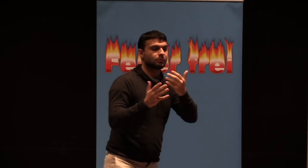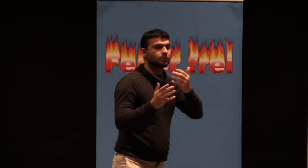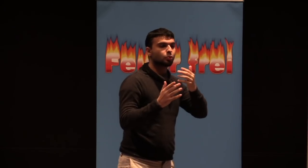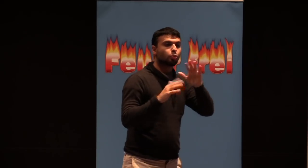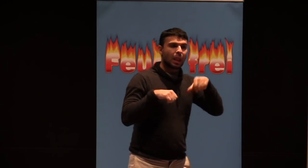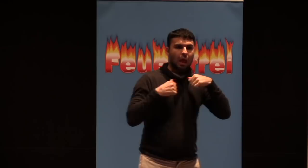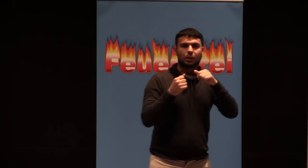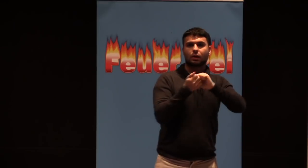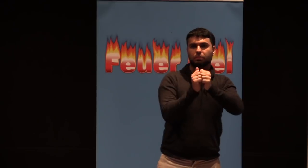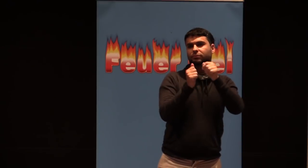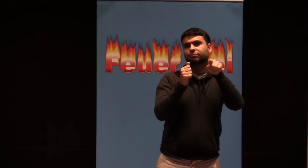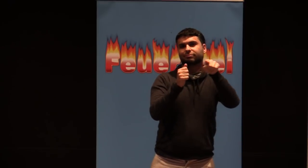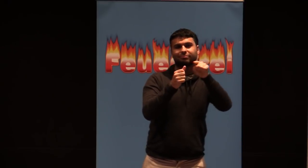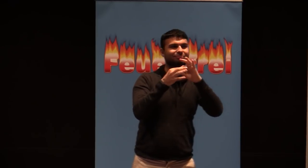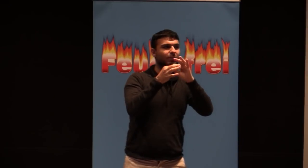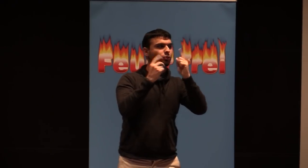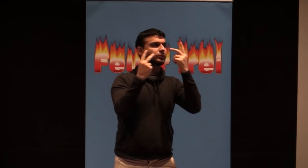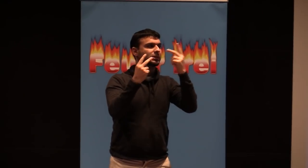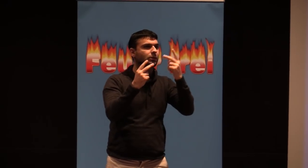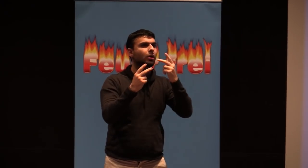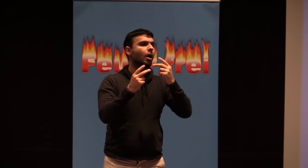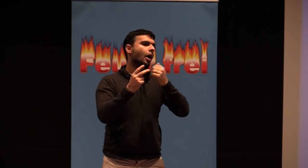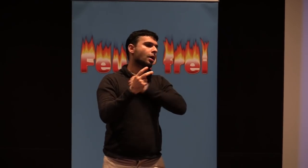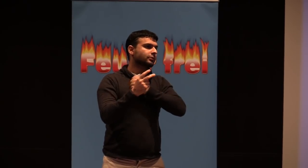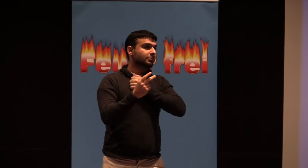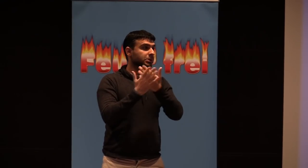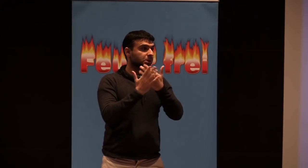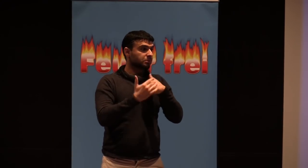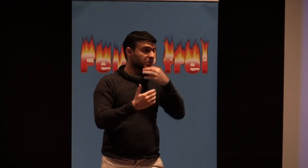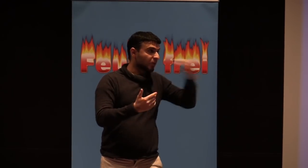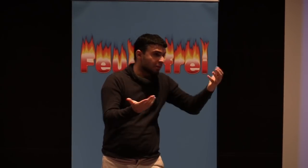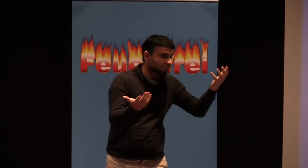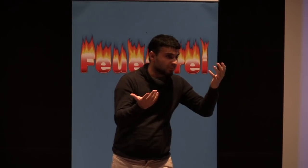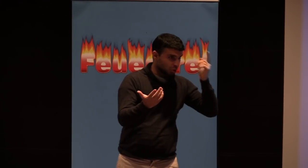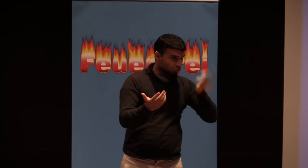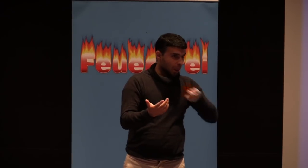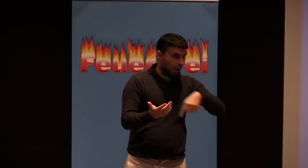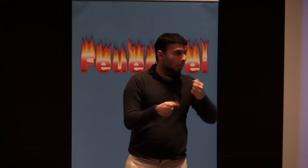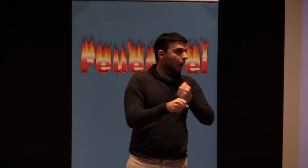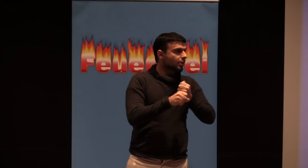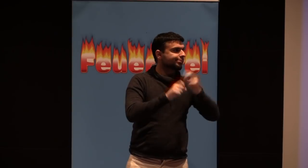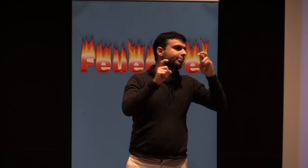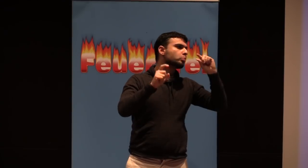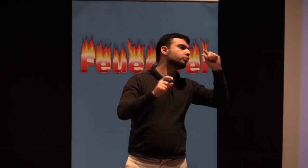schon oft mit sich ringen und auch die Motivation finden, eben sowas anzugehen.